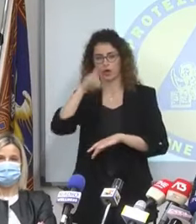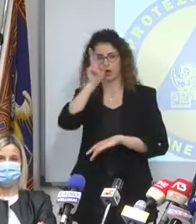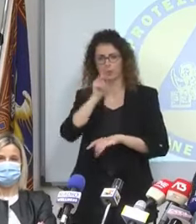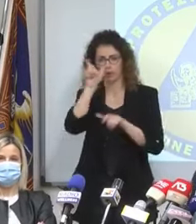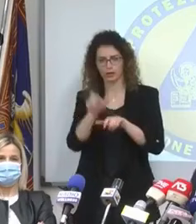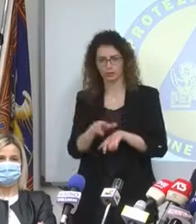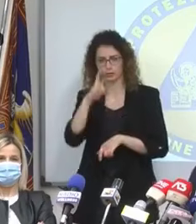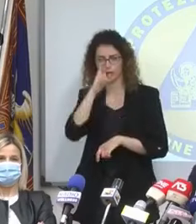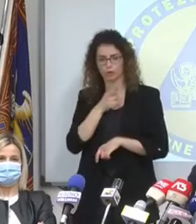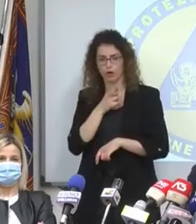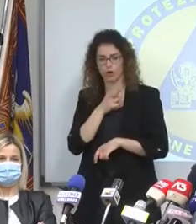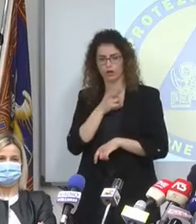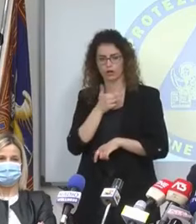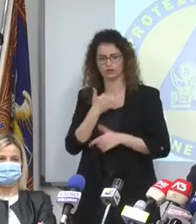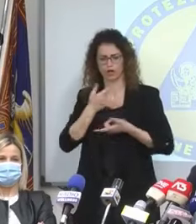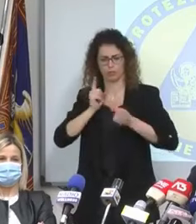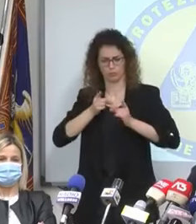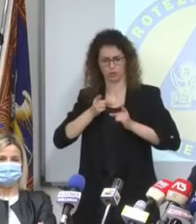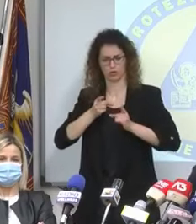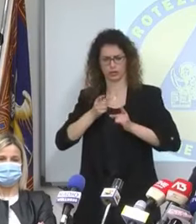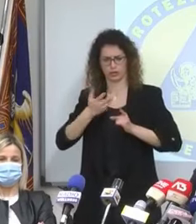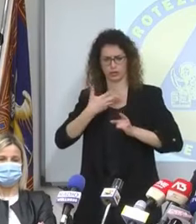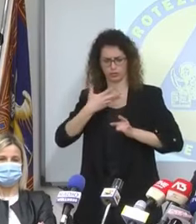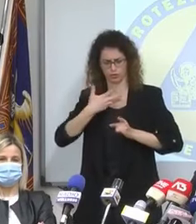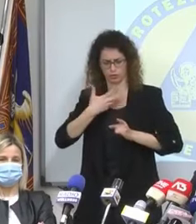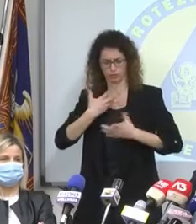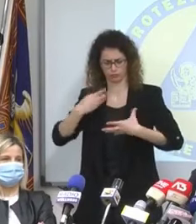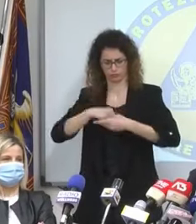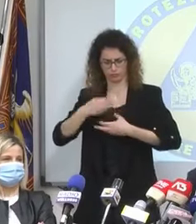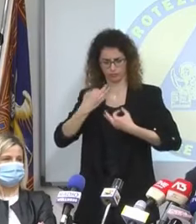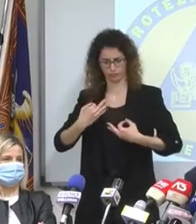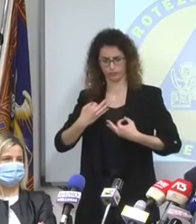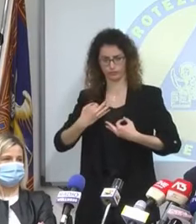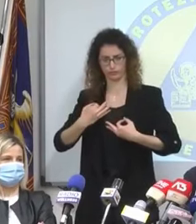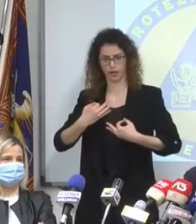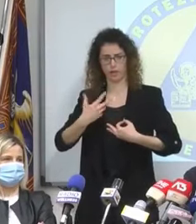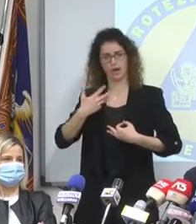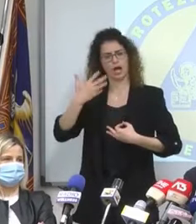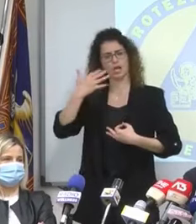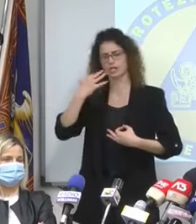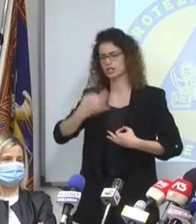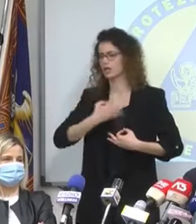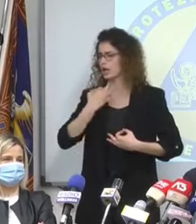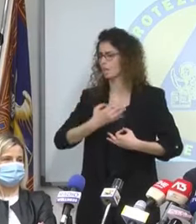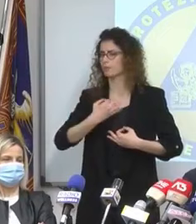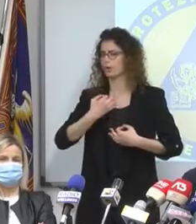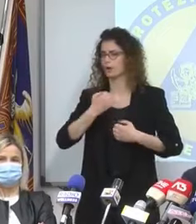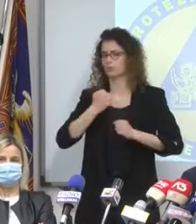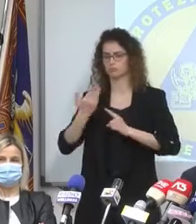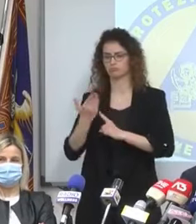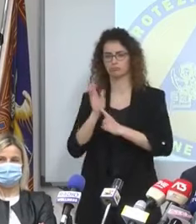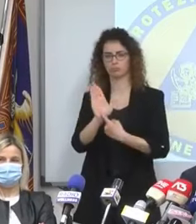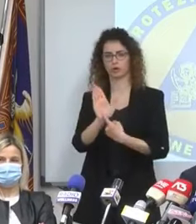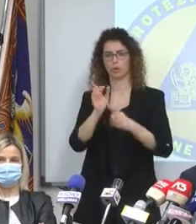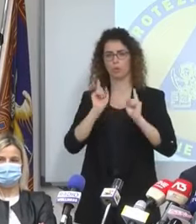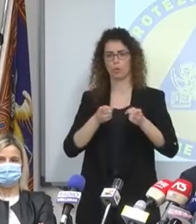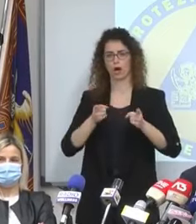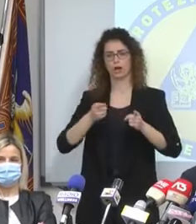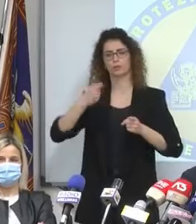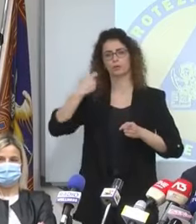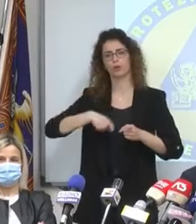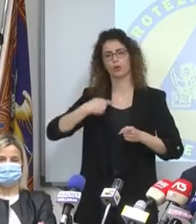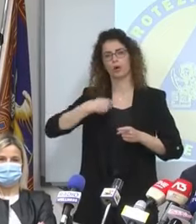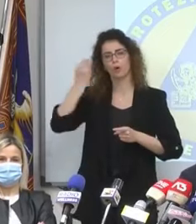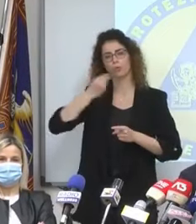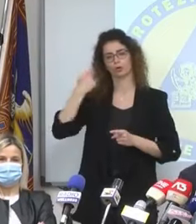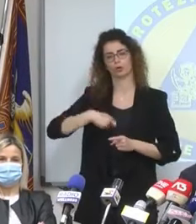fossero, diciamo, ben connotate politicamente, hanno sempre saputo rappresentare, diciamo, la posizione dei governatori,